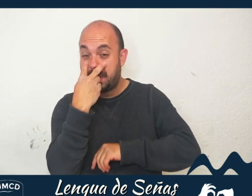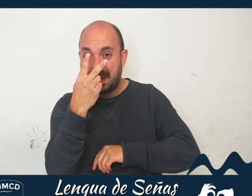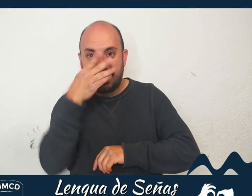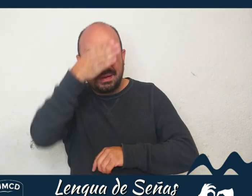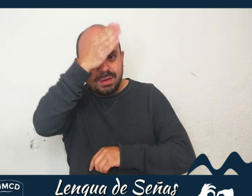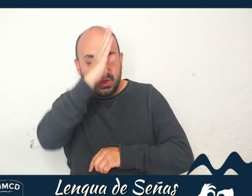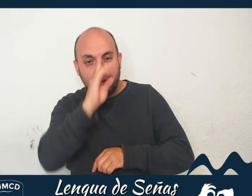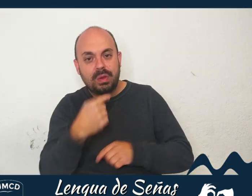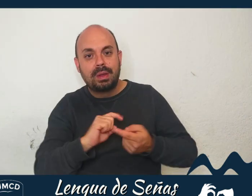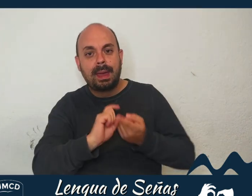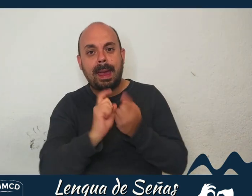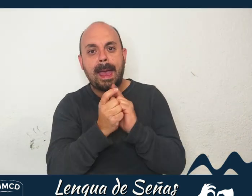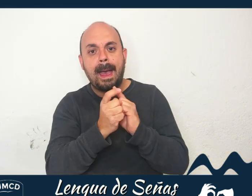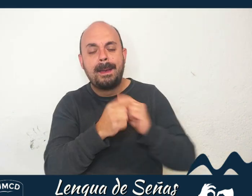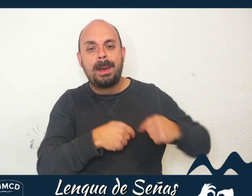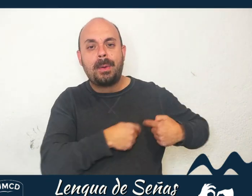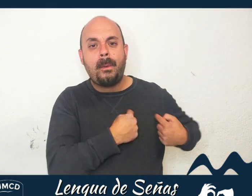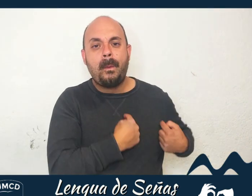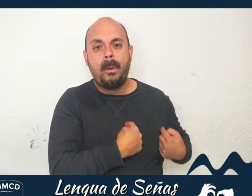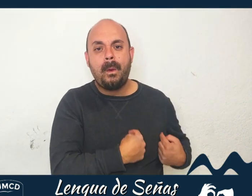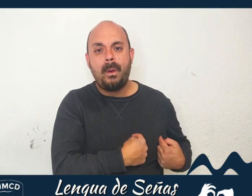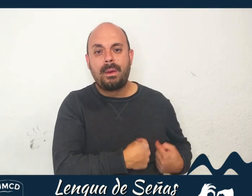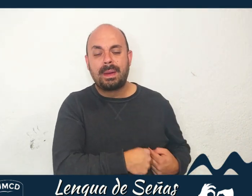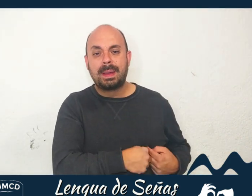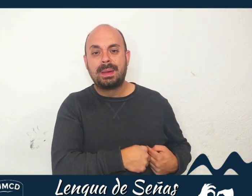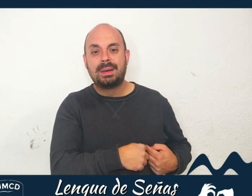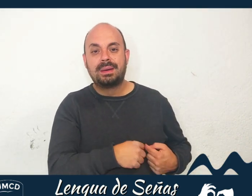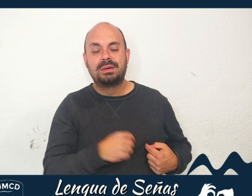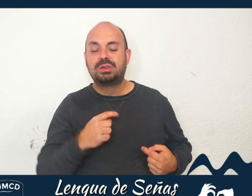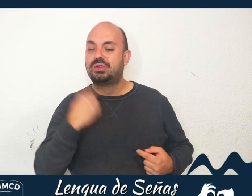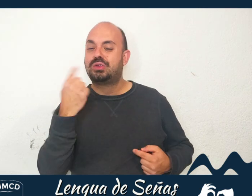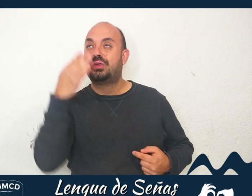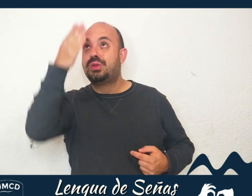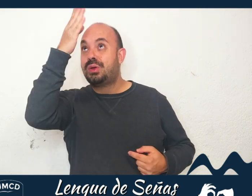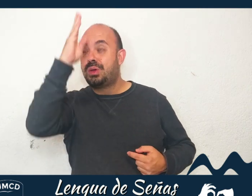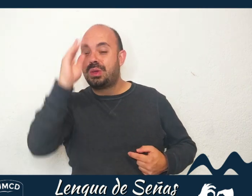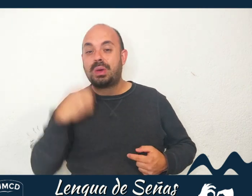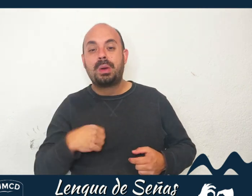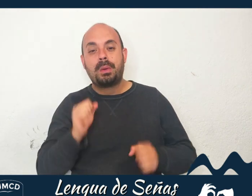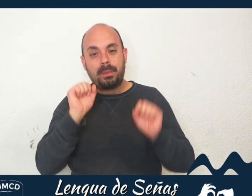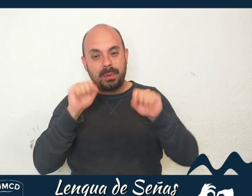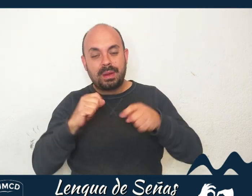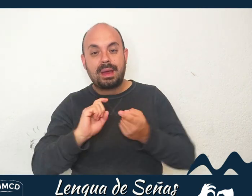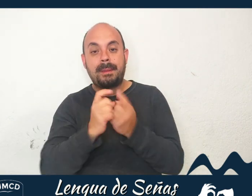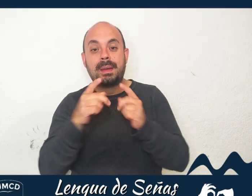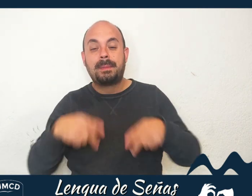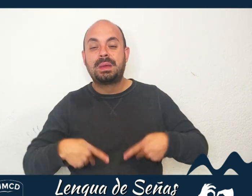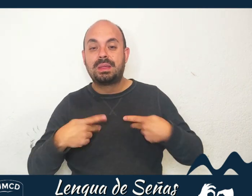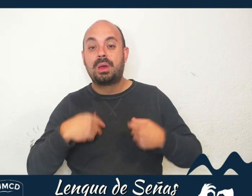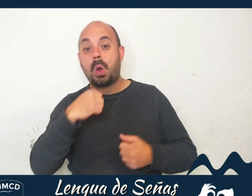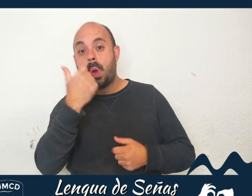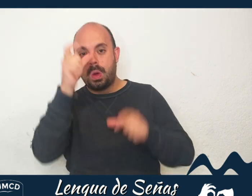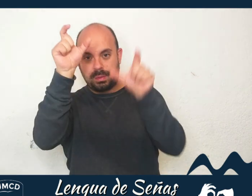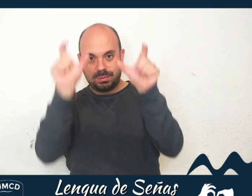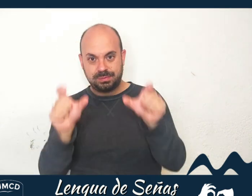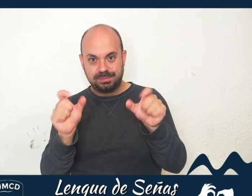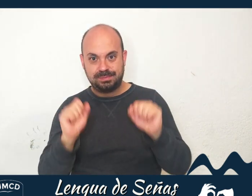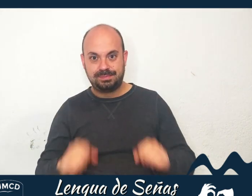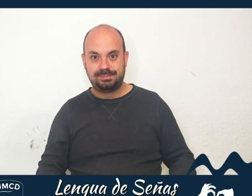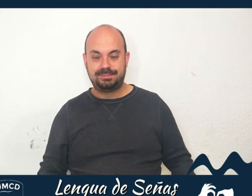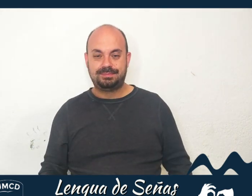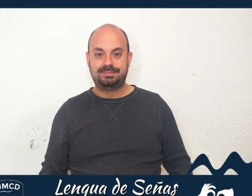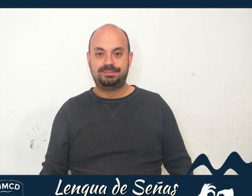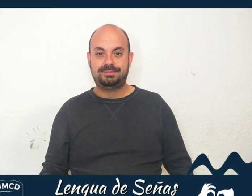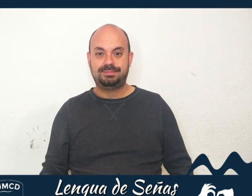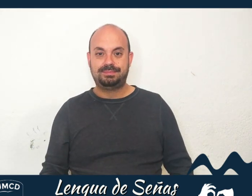Dios obrará en usted y a través de usted para gloria y honra de su propio nombre. Que Dios nos bendiga.